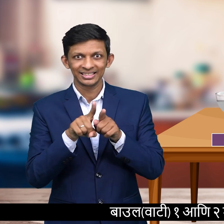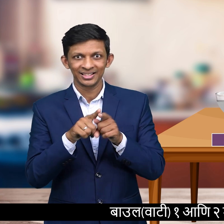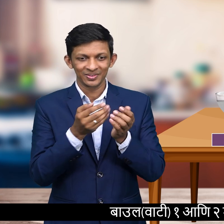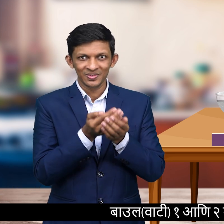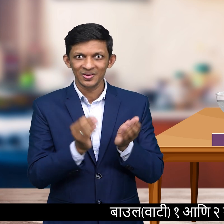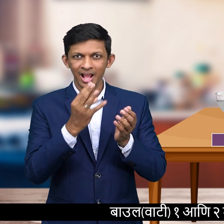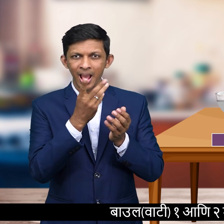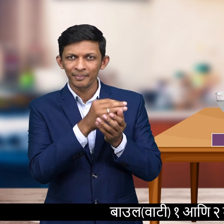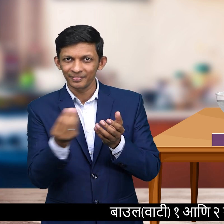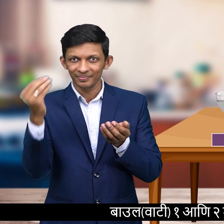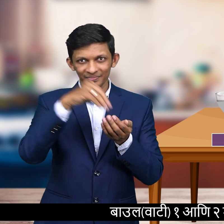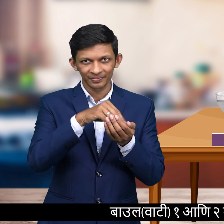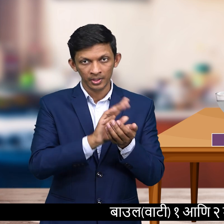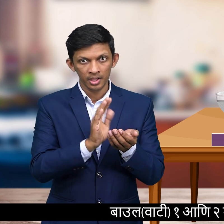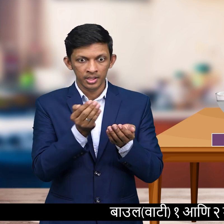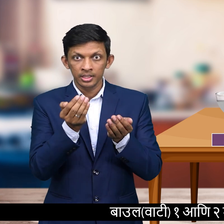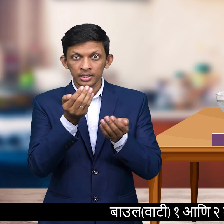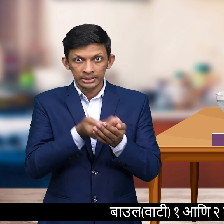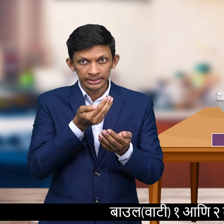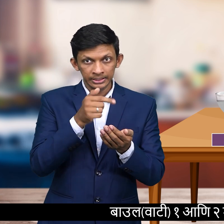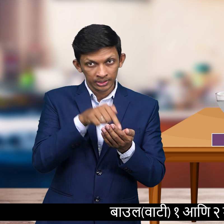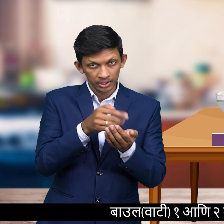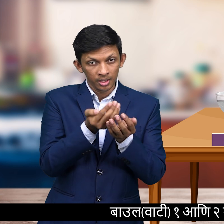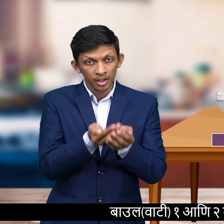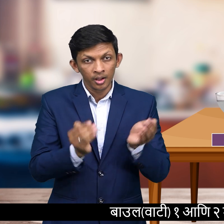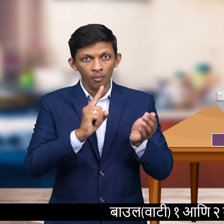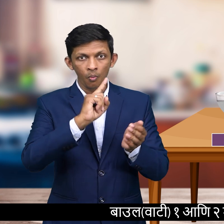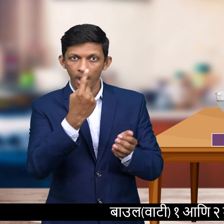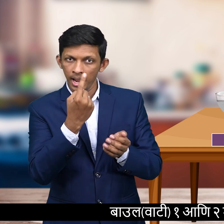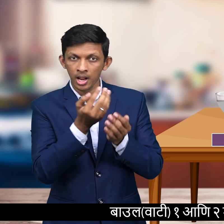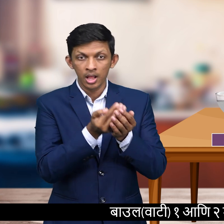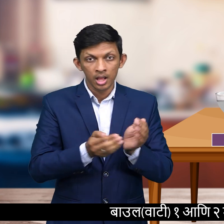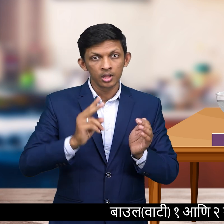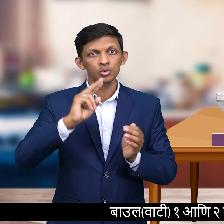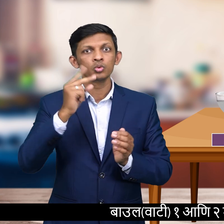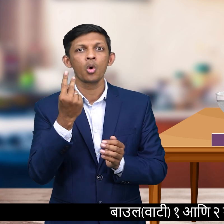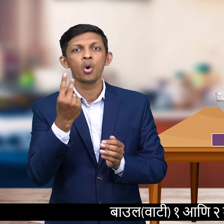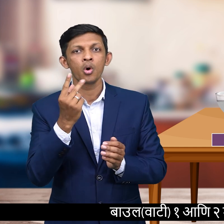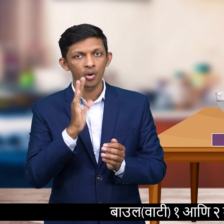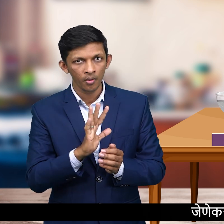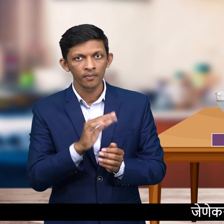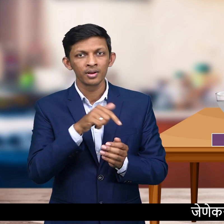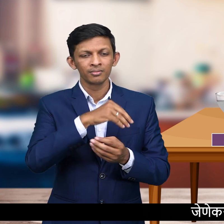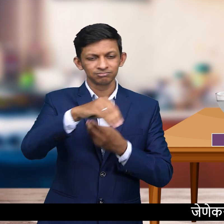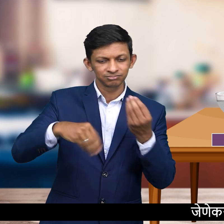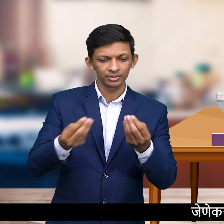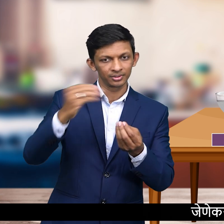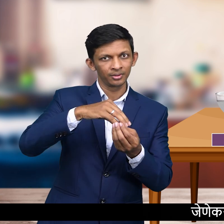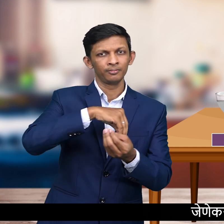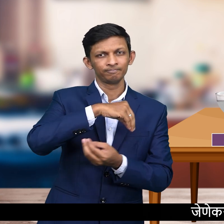वाटी 1 आणि 2 मध्ये थोडेसे दही घाला आणि चांगले ढवळा,